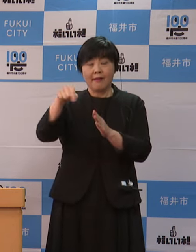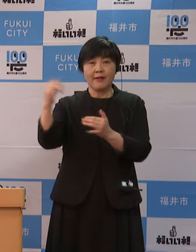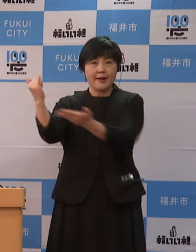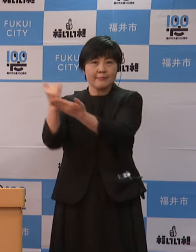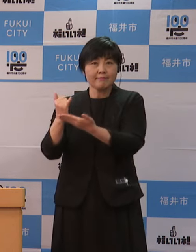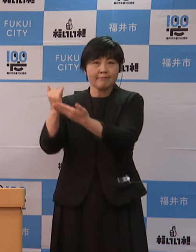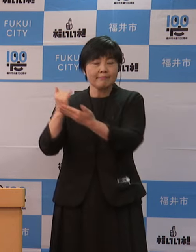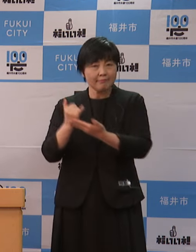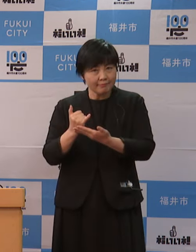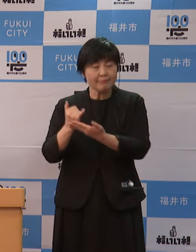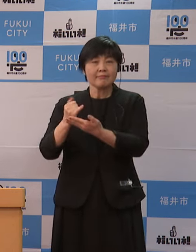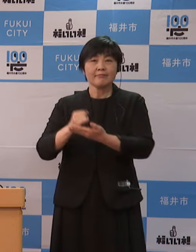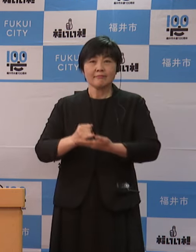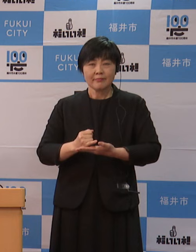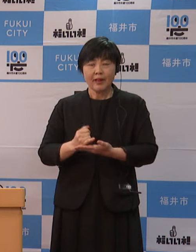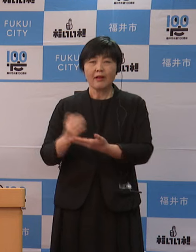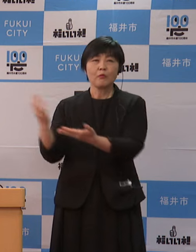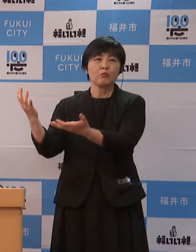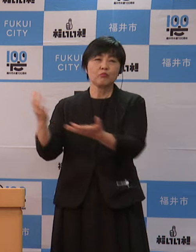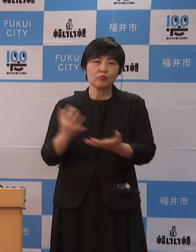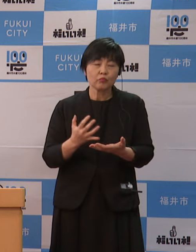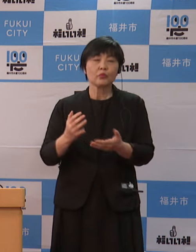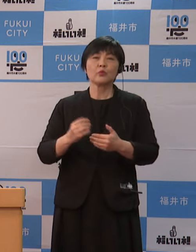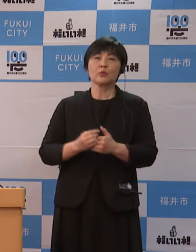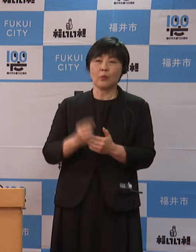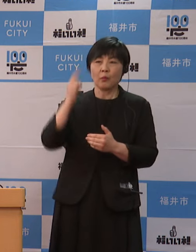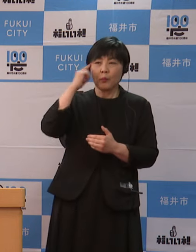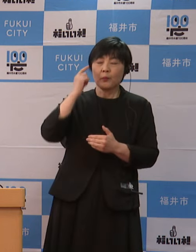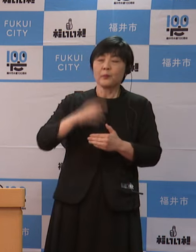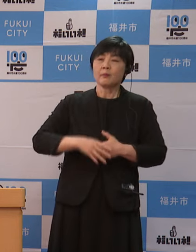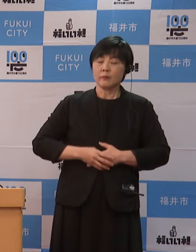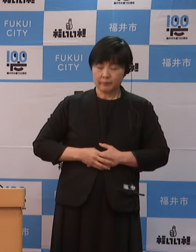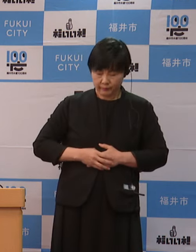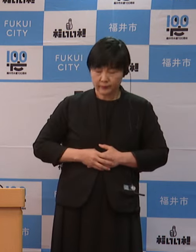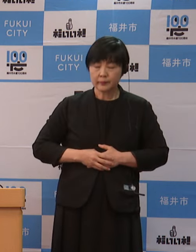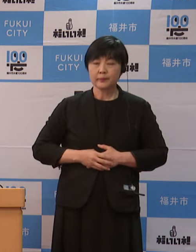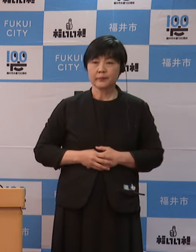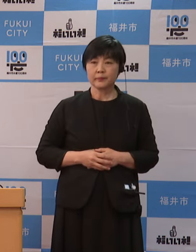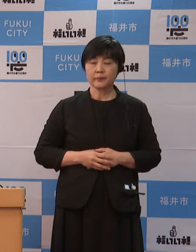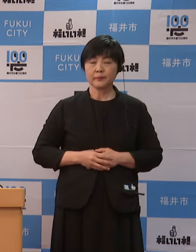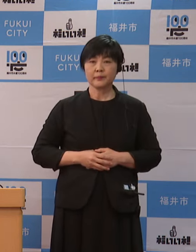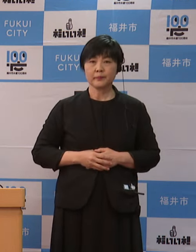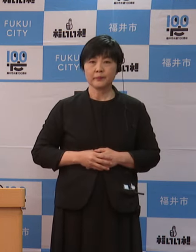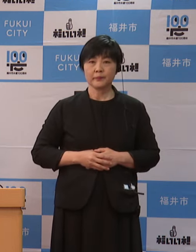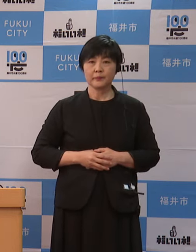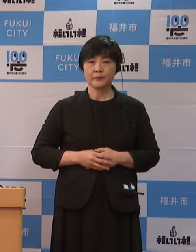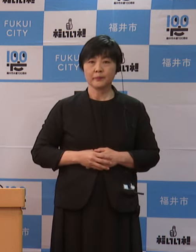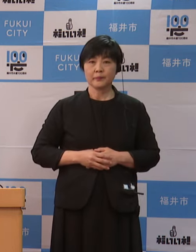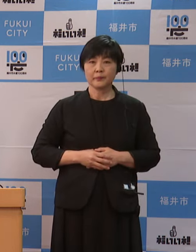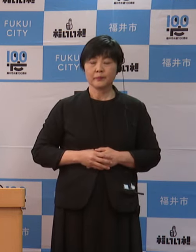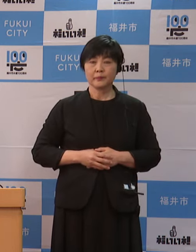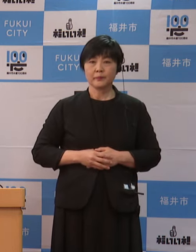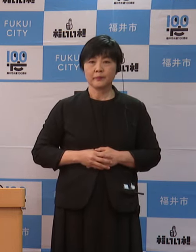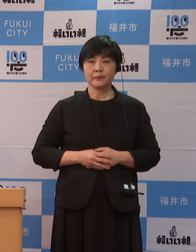も大勢来ていただけるのではないかなというふうにも考えています。